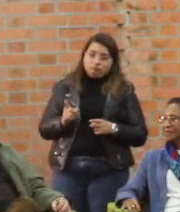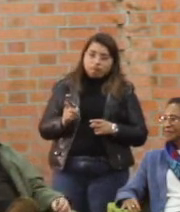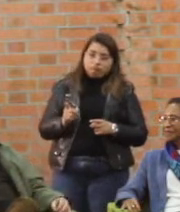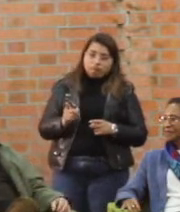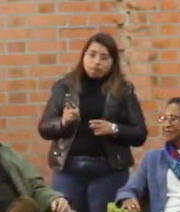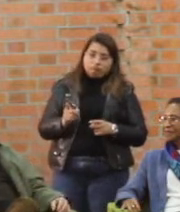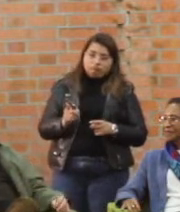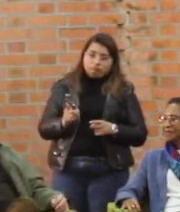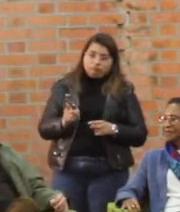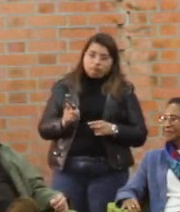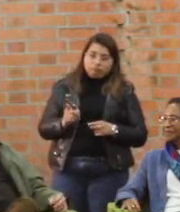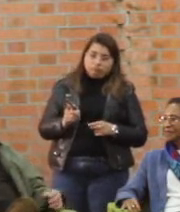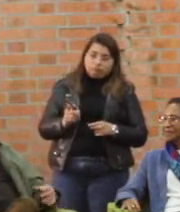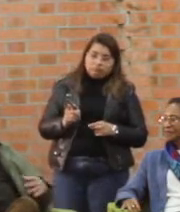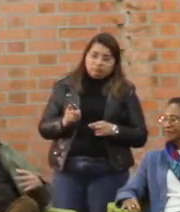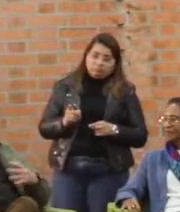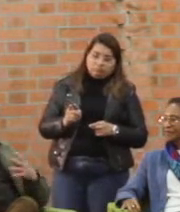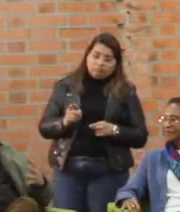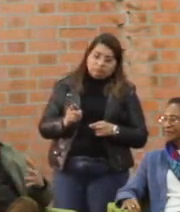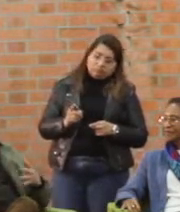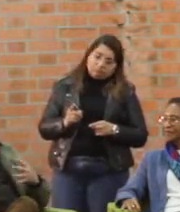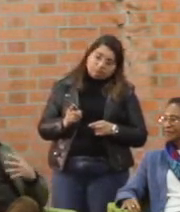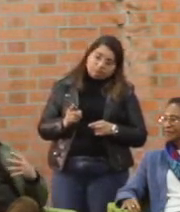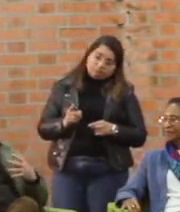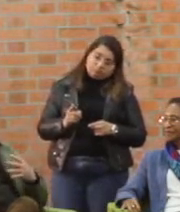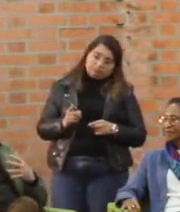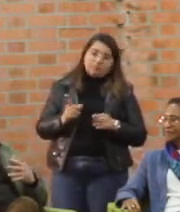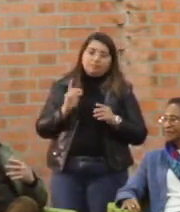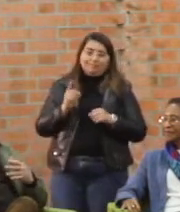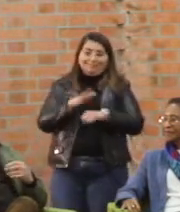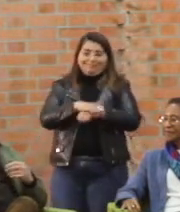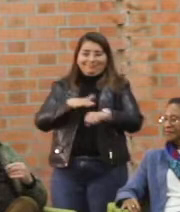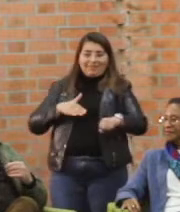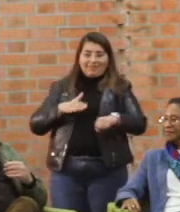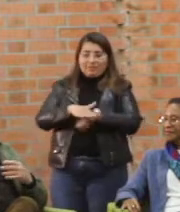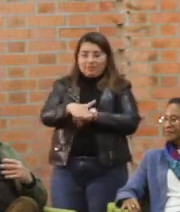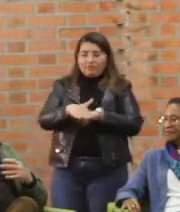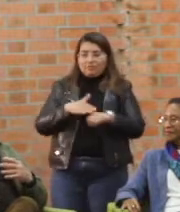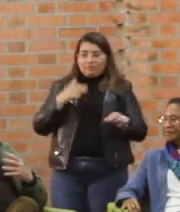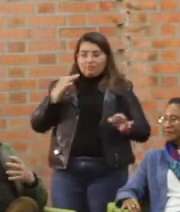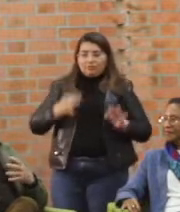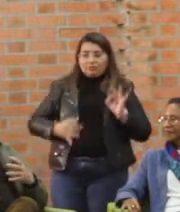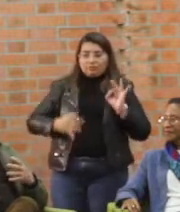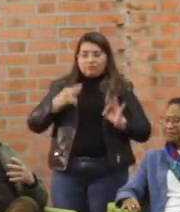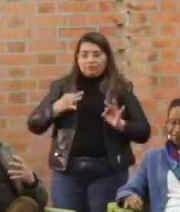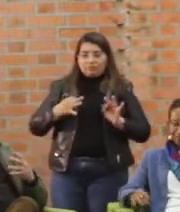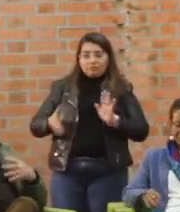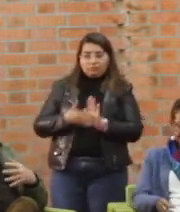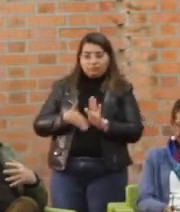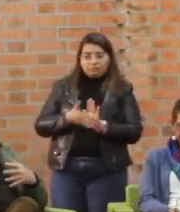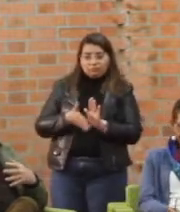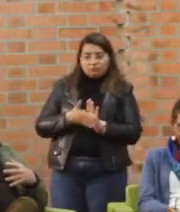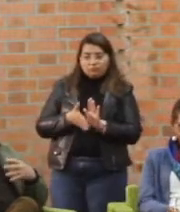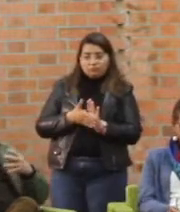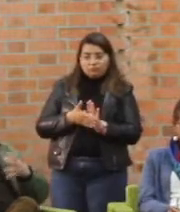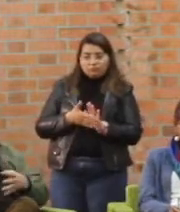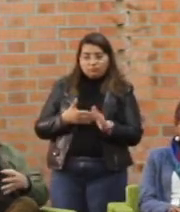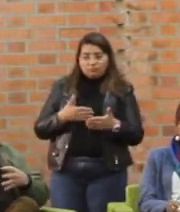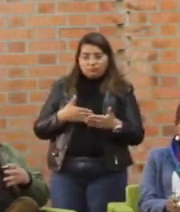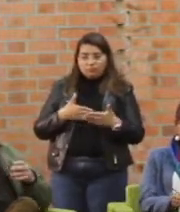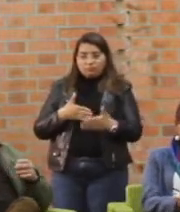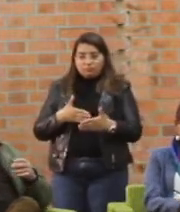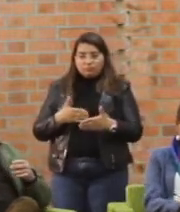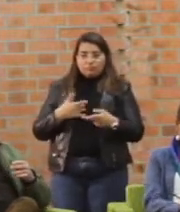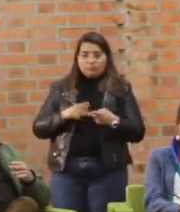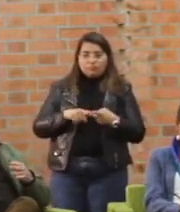a la inmensa labor que hizo causa justa que que diseñó una estrategia jurídica y